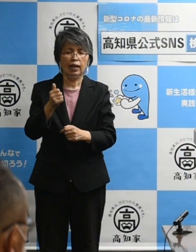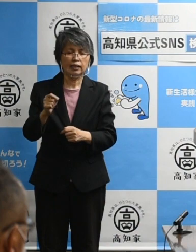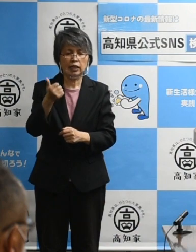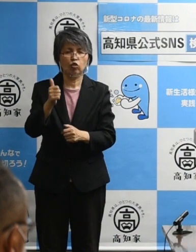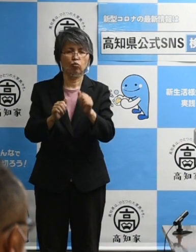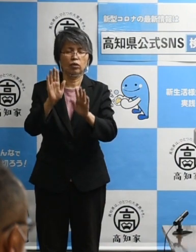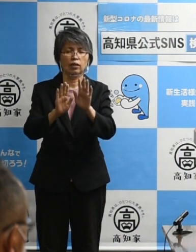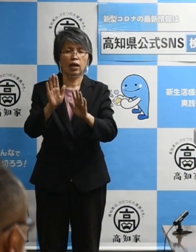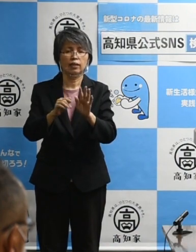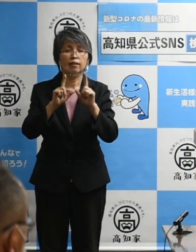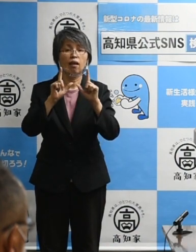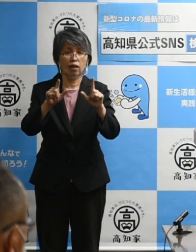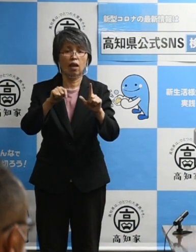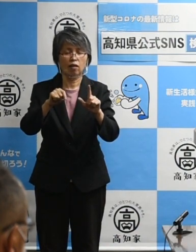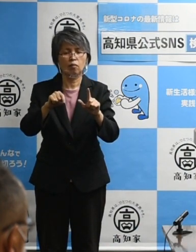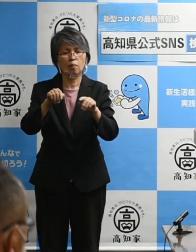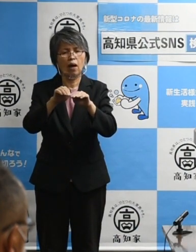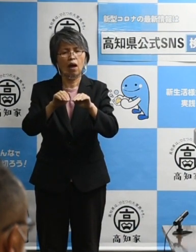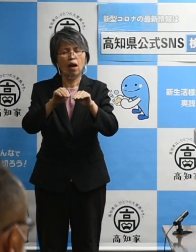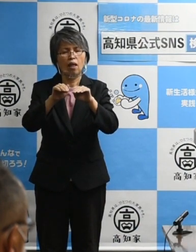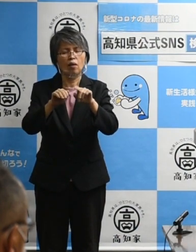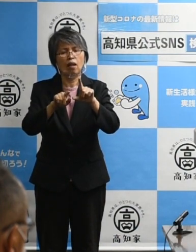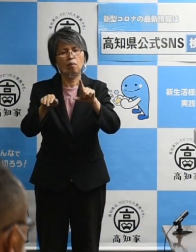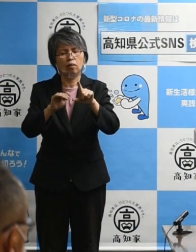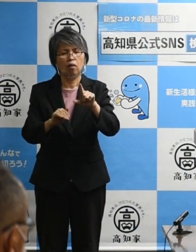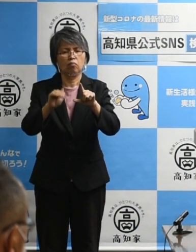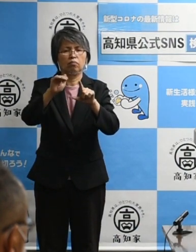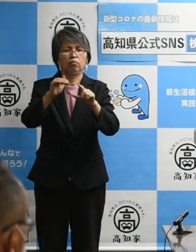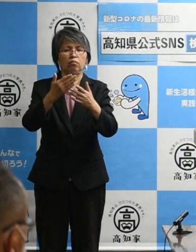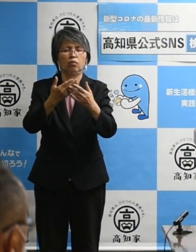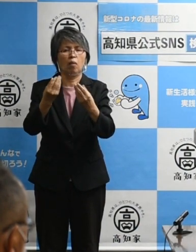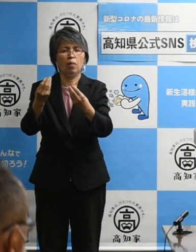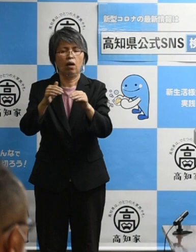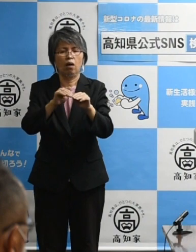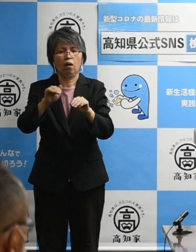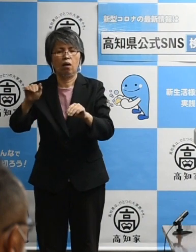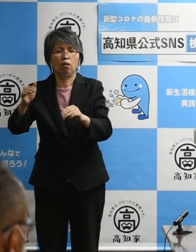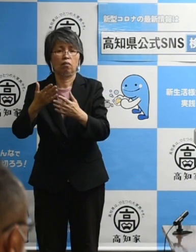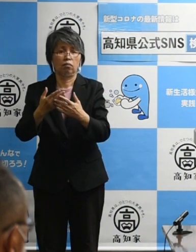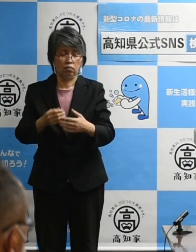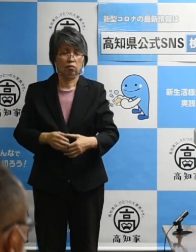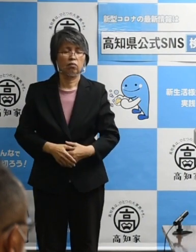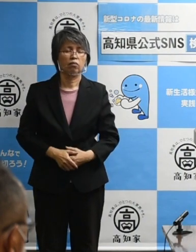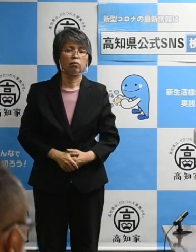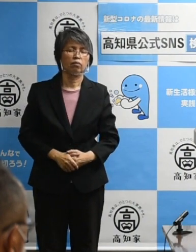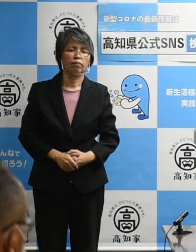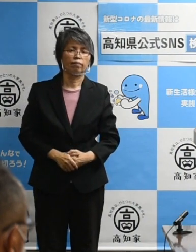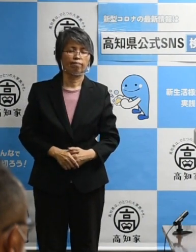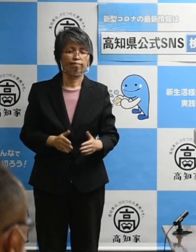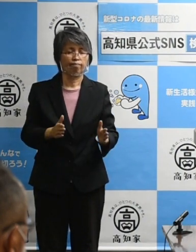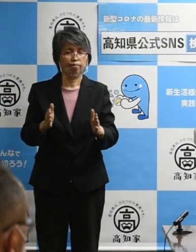から、まあ、相当高水準に急拡大しているということは言えるというふうに思います。次お